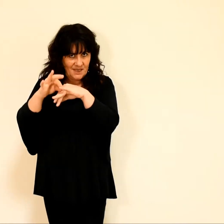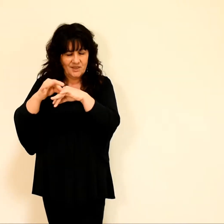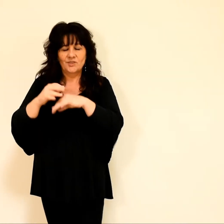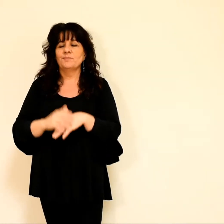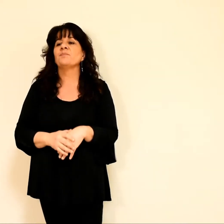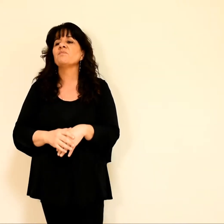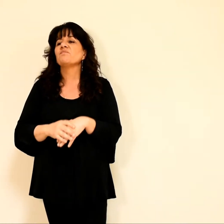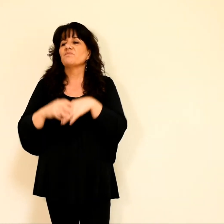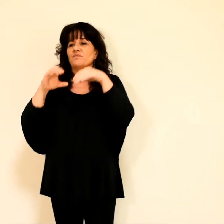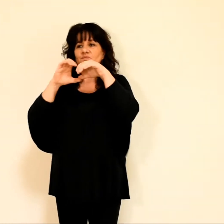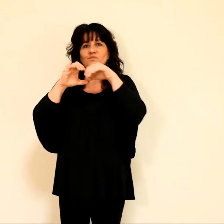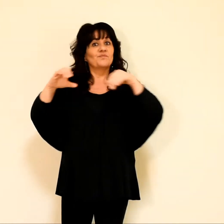là.